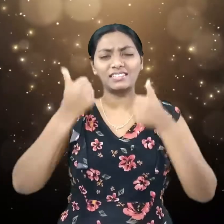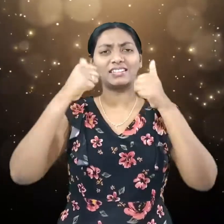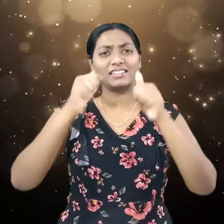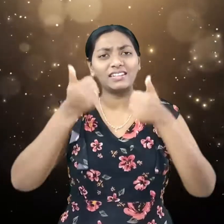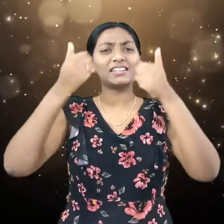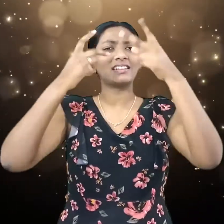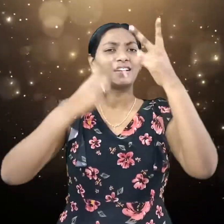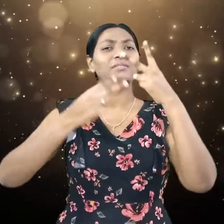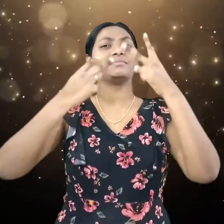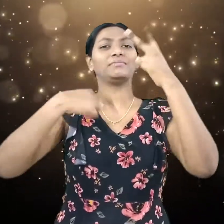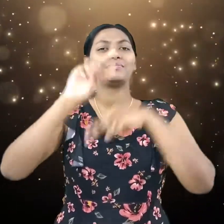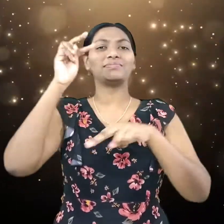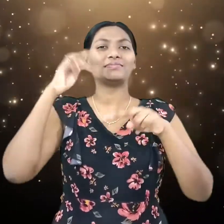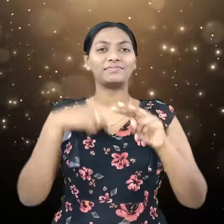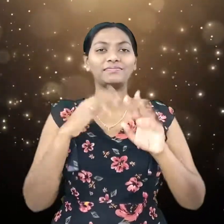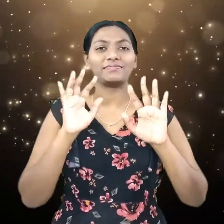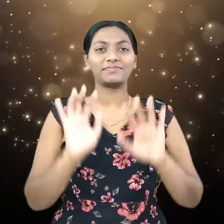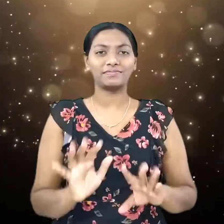से